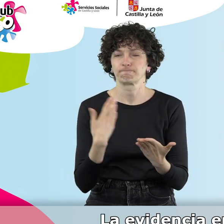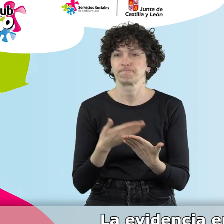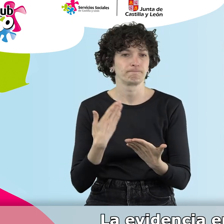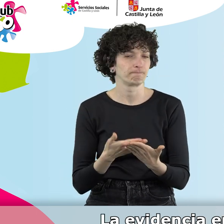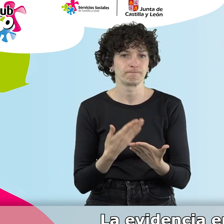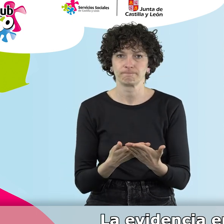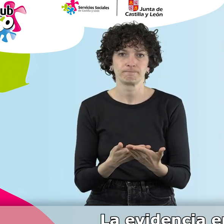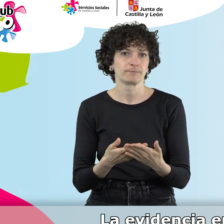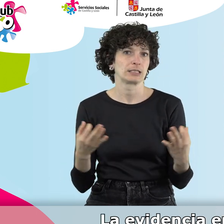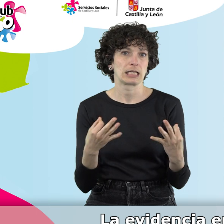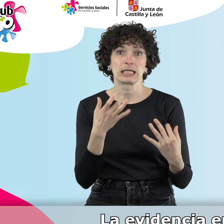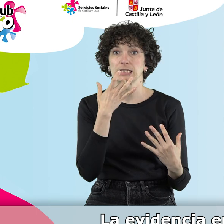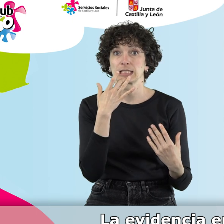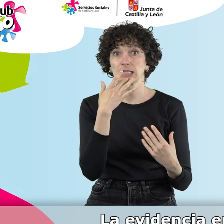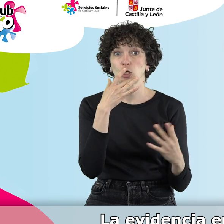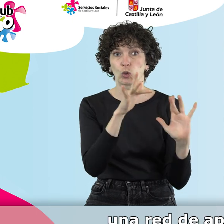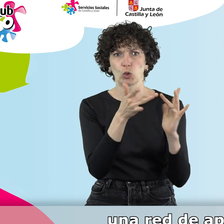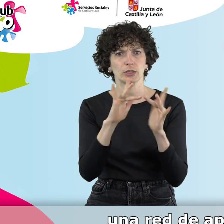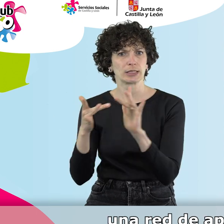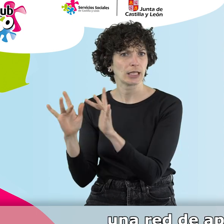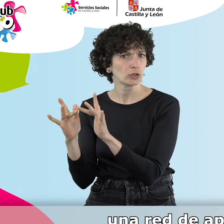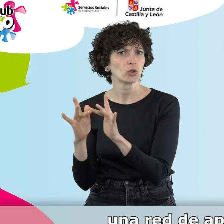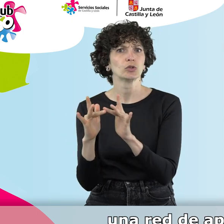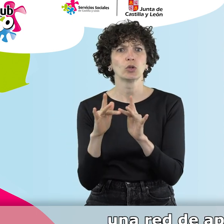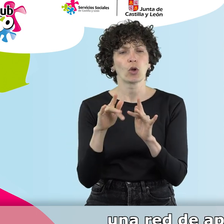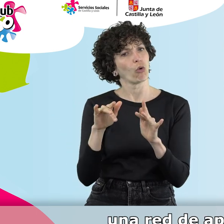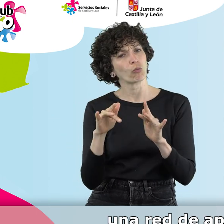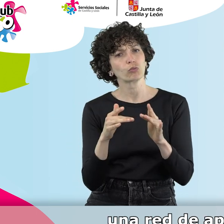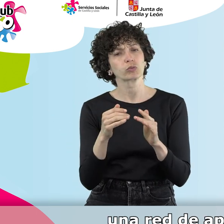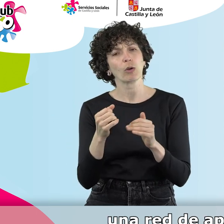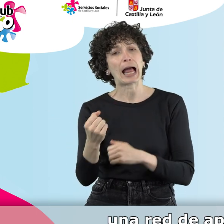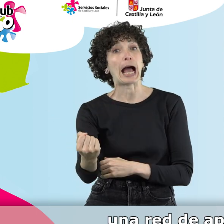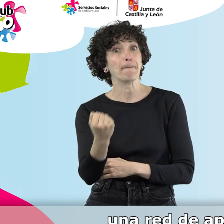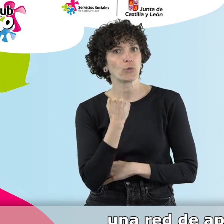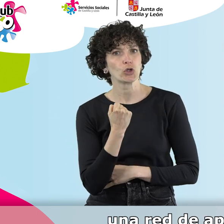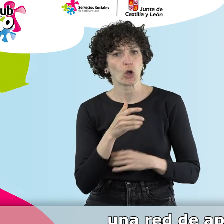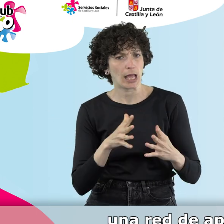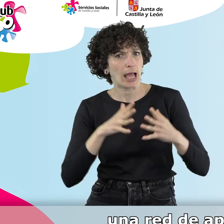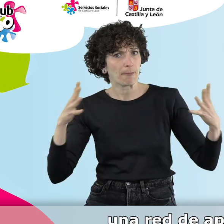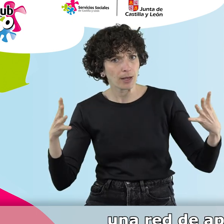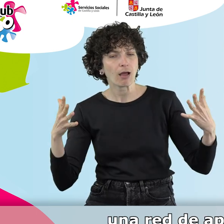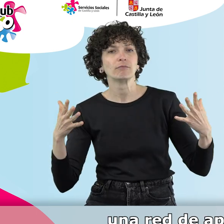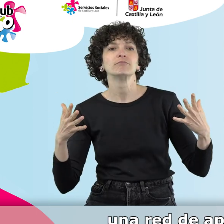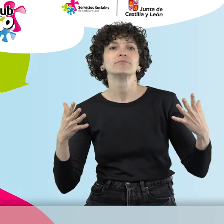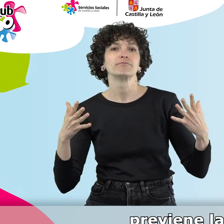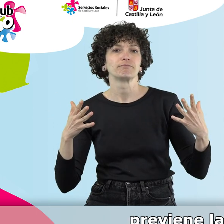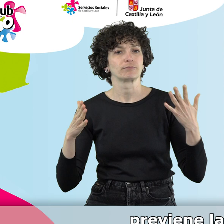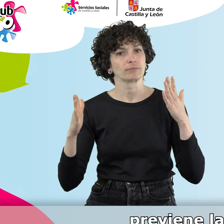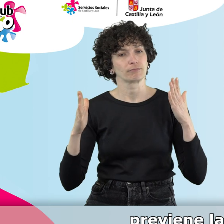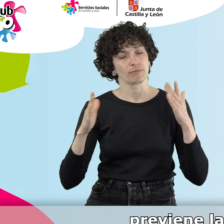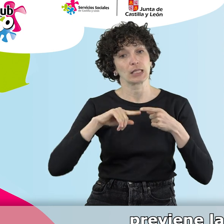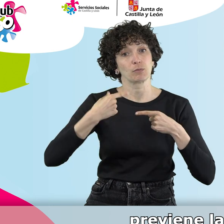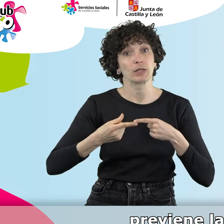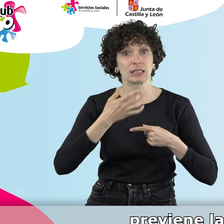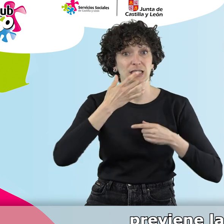empírica dice que el tener una red de contactos, una red de apoyo amplia, previene, ¿no? En la adultez previene